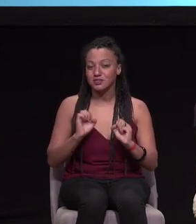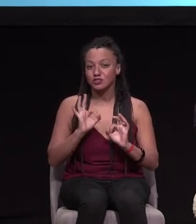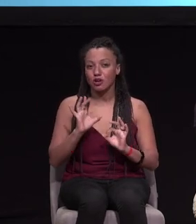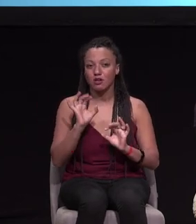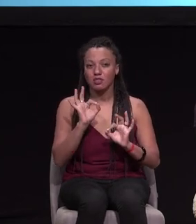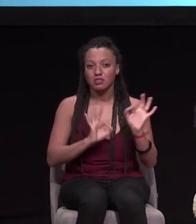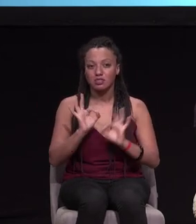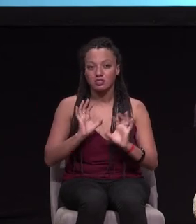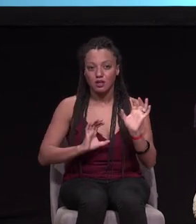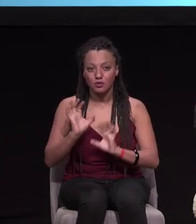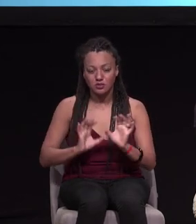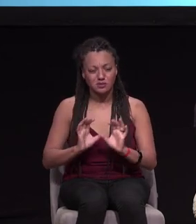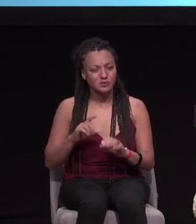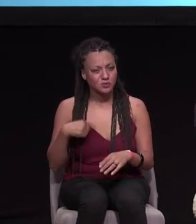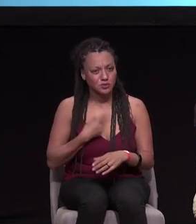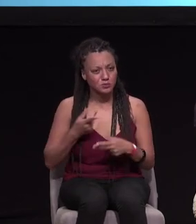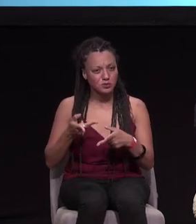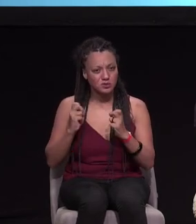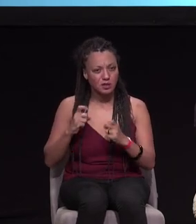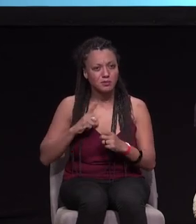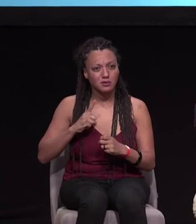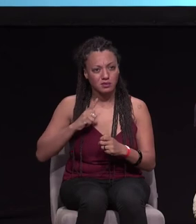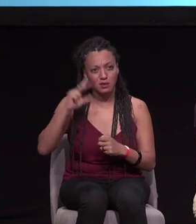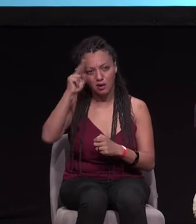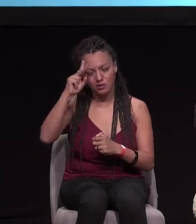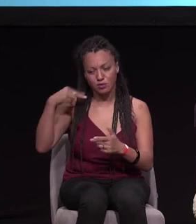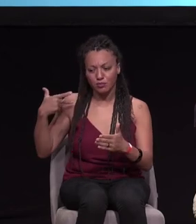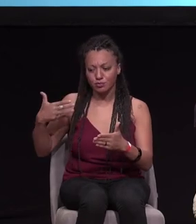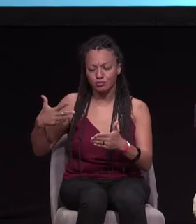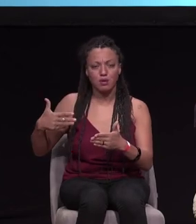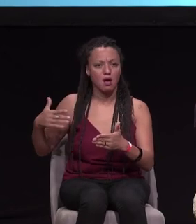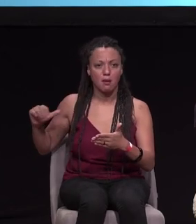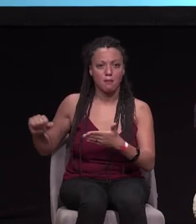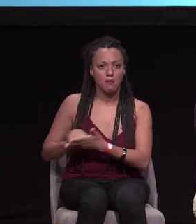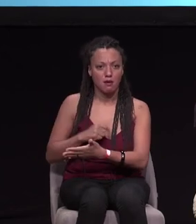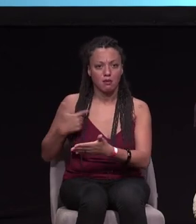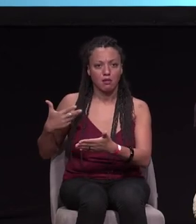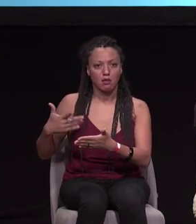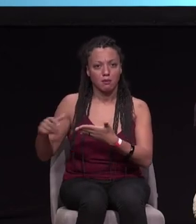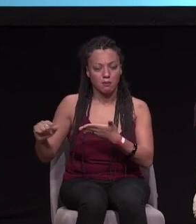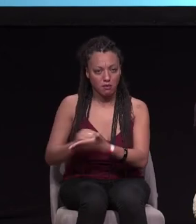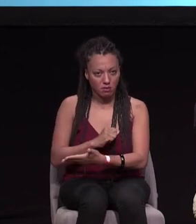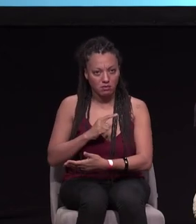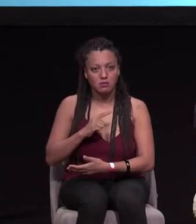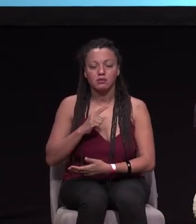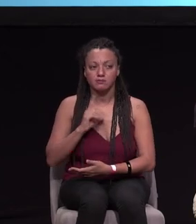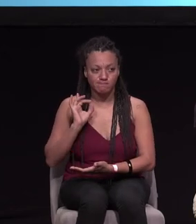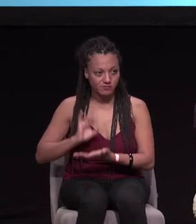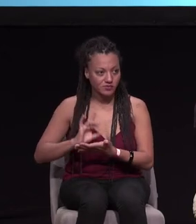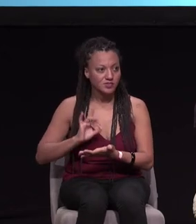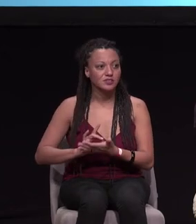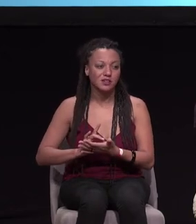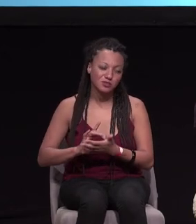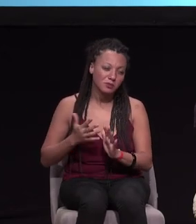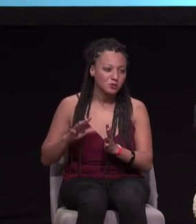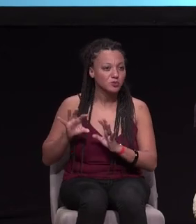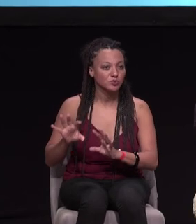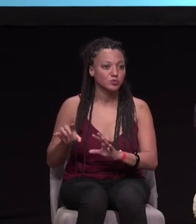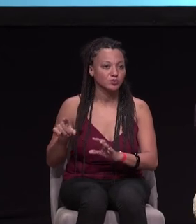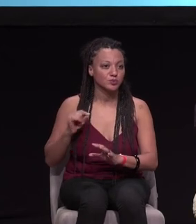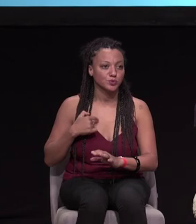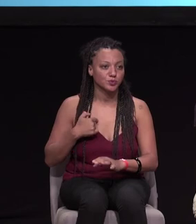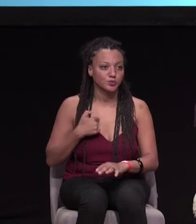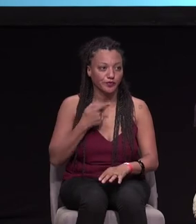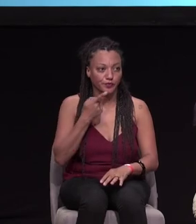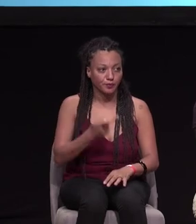espécie de pagamento constante o progressivo do que era a produção anterior existe de fato também um pouco essa lógica